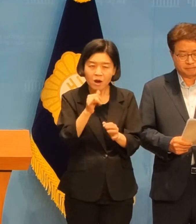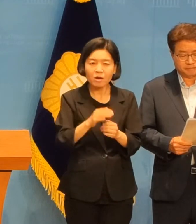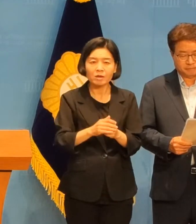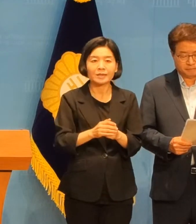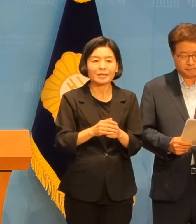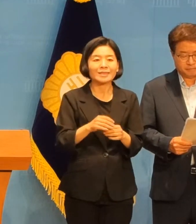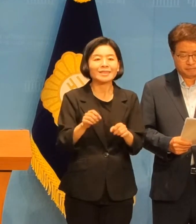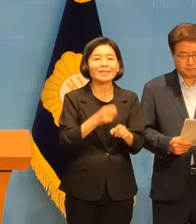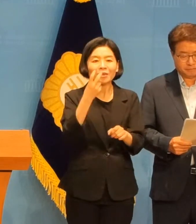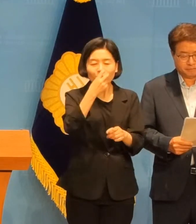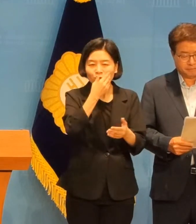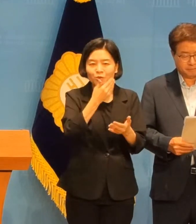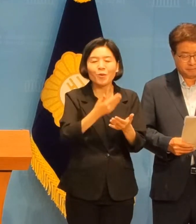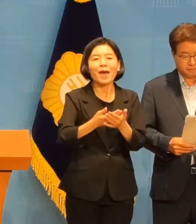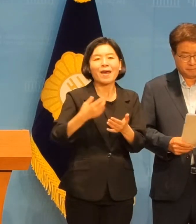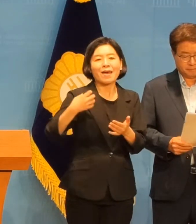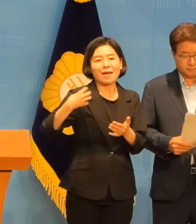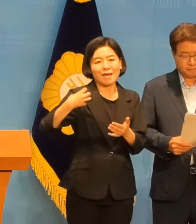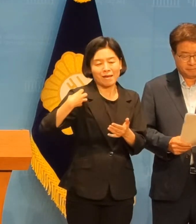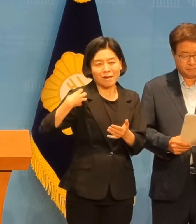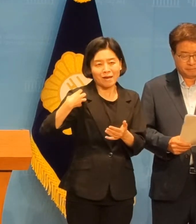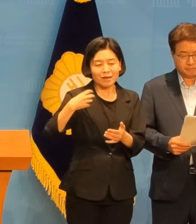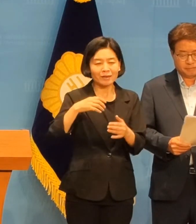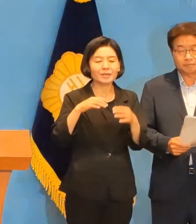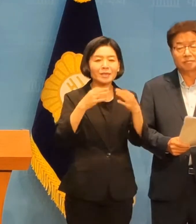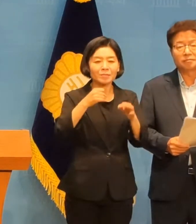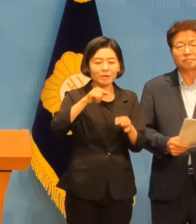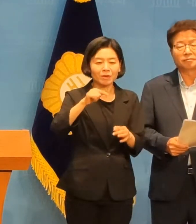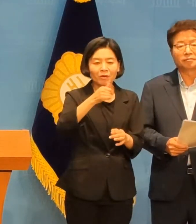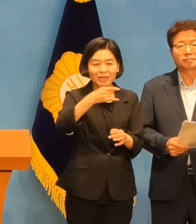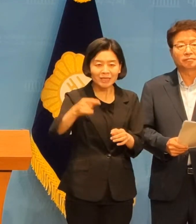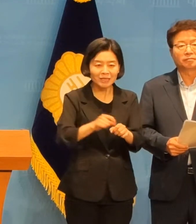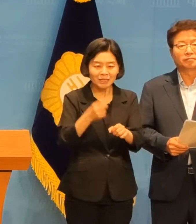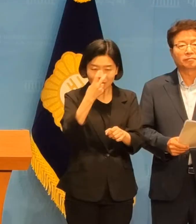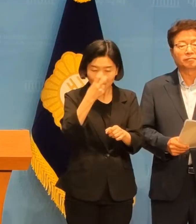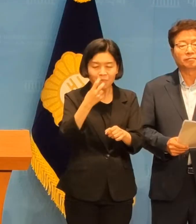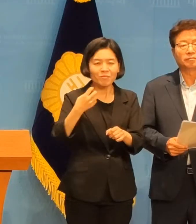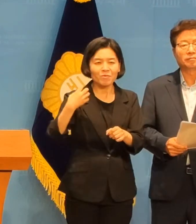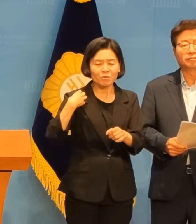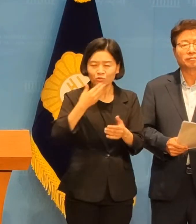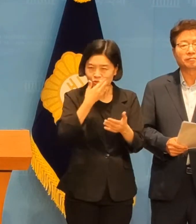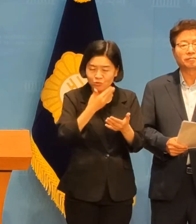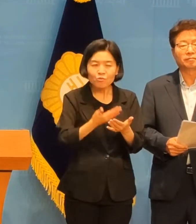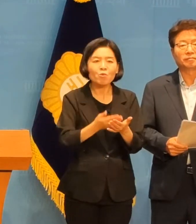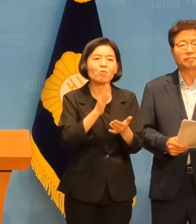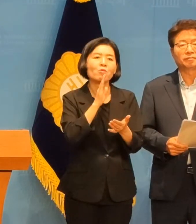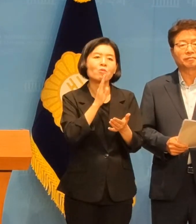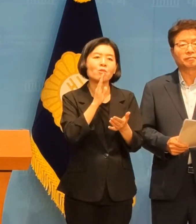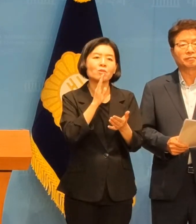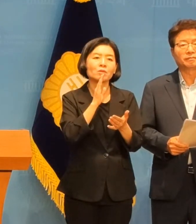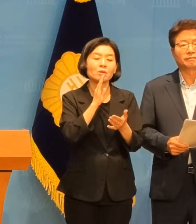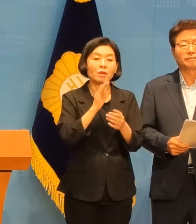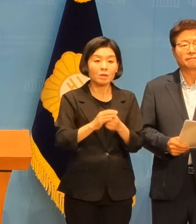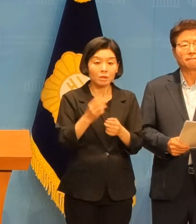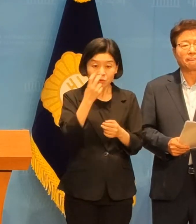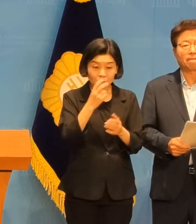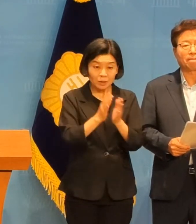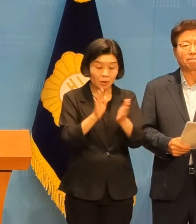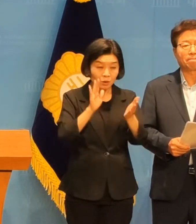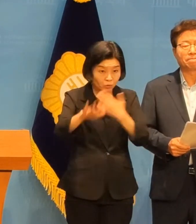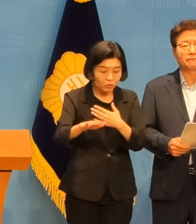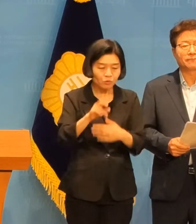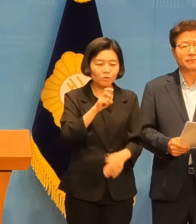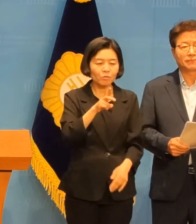핵심이자 중요한 사안이다 이렇게 보고 계심에도 불구하고 특검이 출범한 이후에 아직도